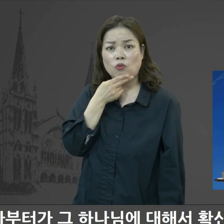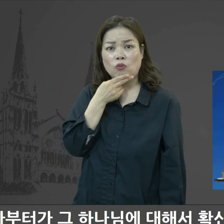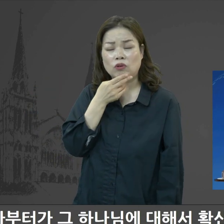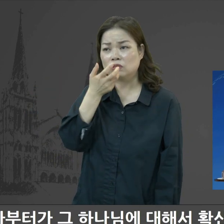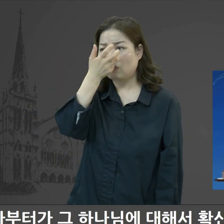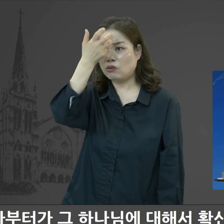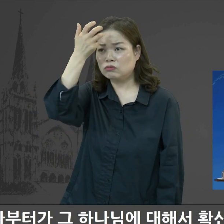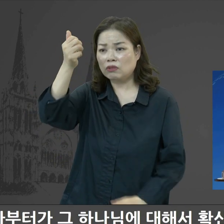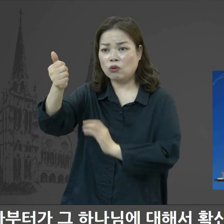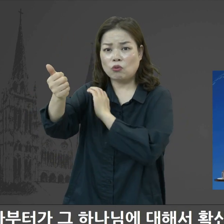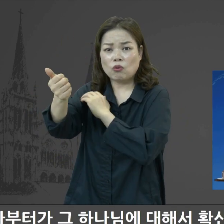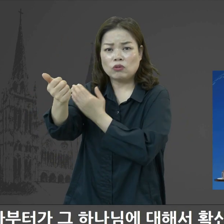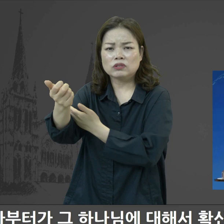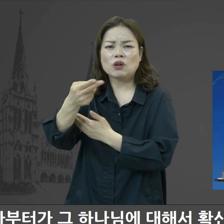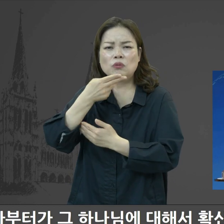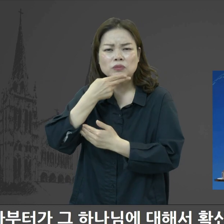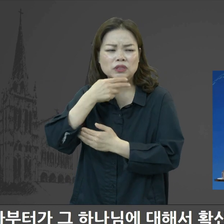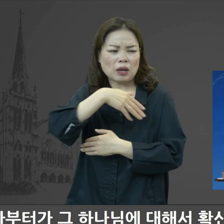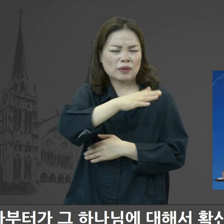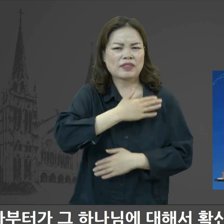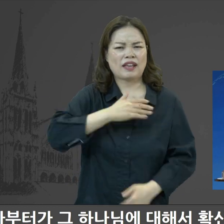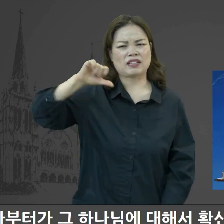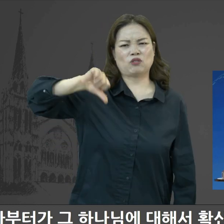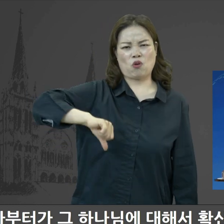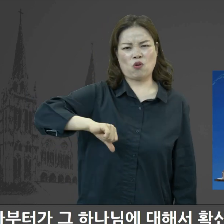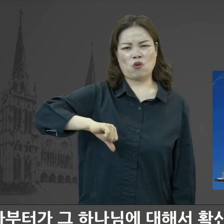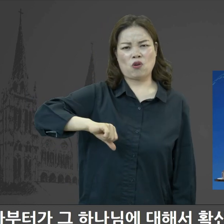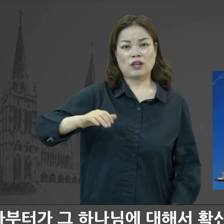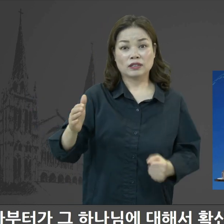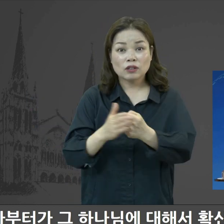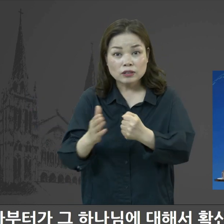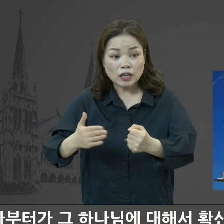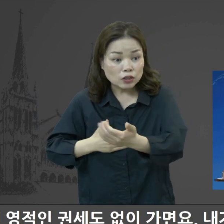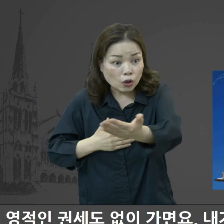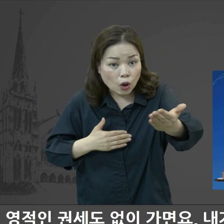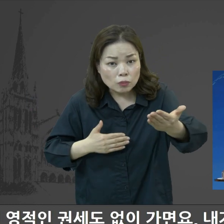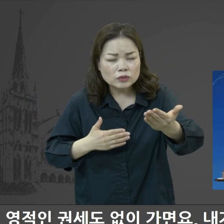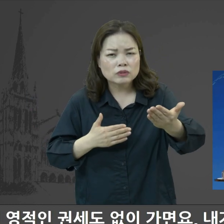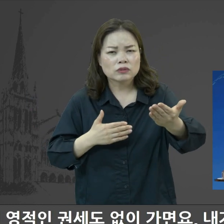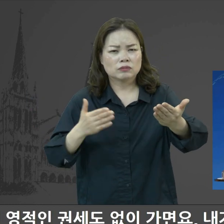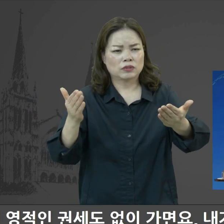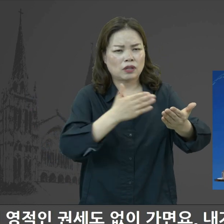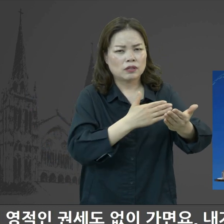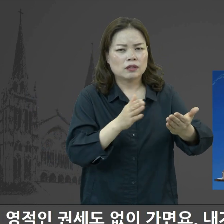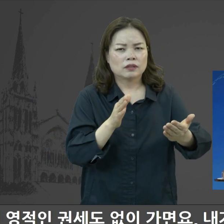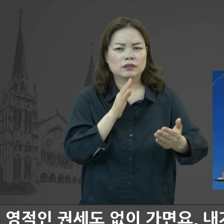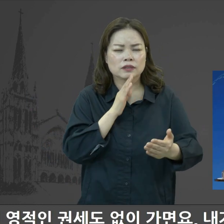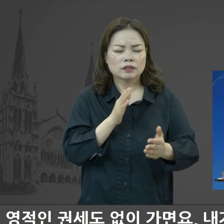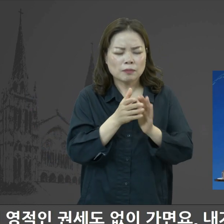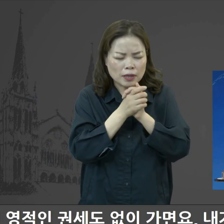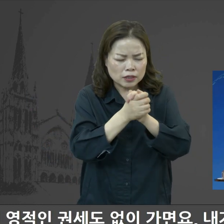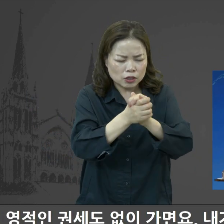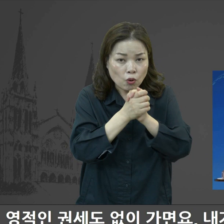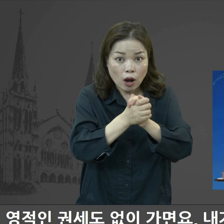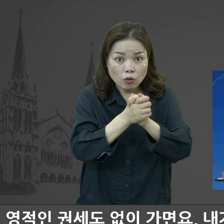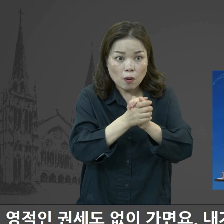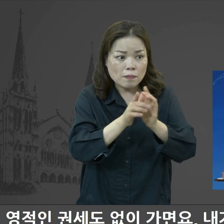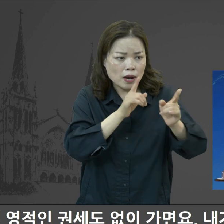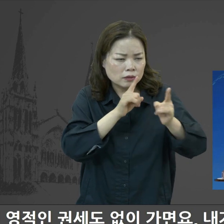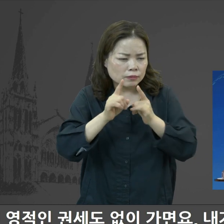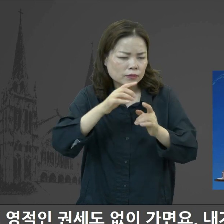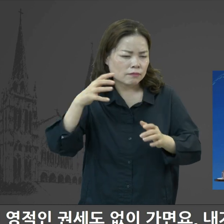그런 영적인 권세도 없이 가면요, 내가 져요. 그렇기 때문에 여러분들부터가 정말요, 기도로 무장하고